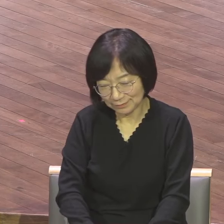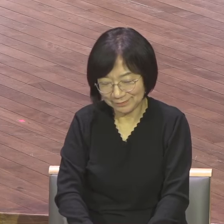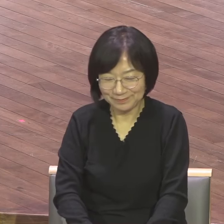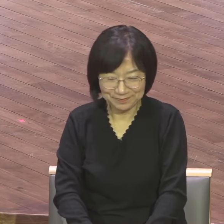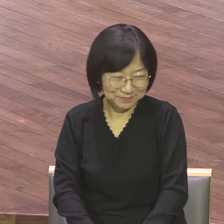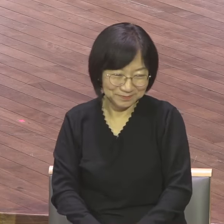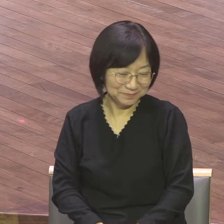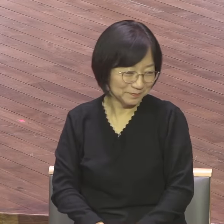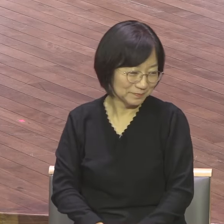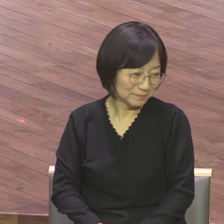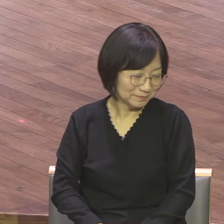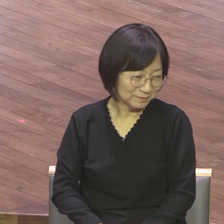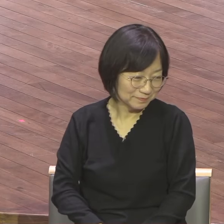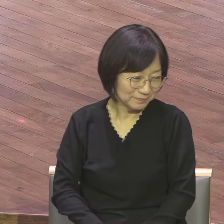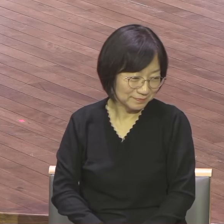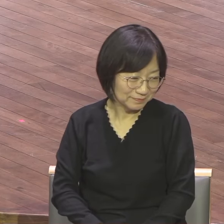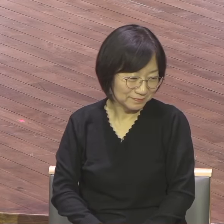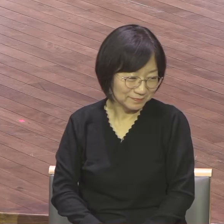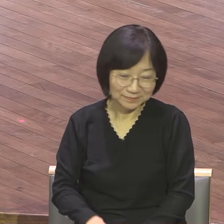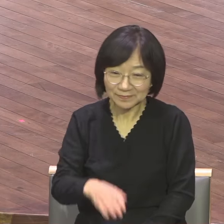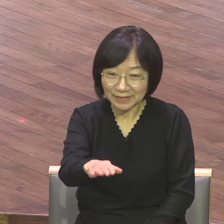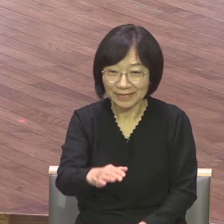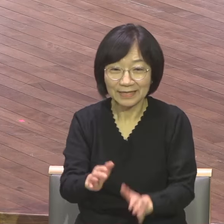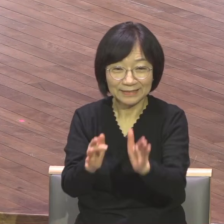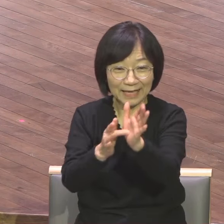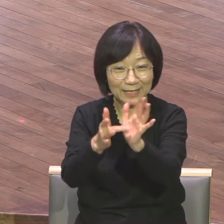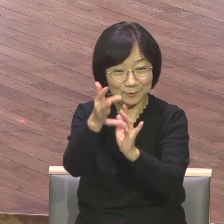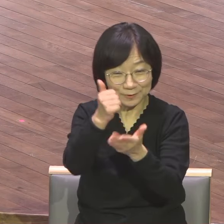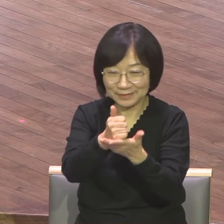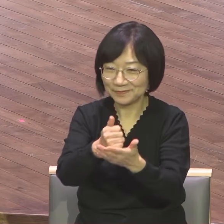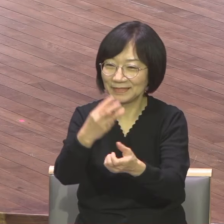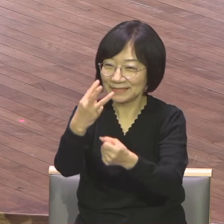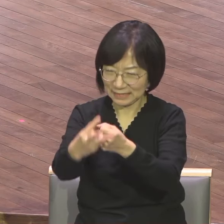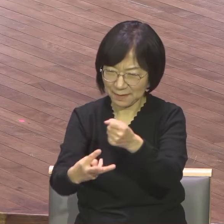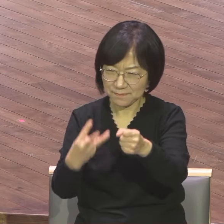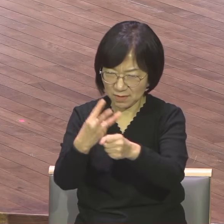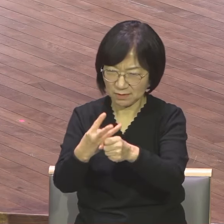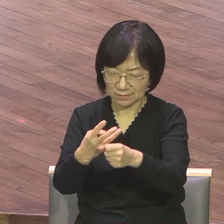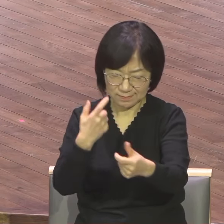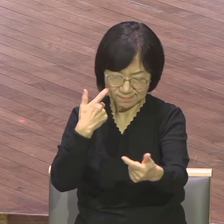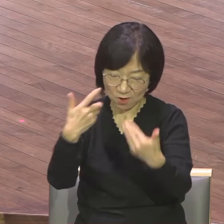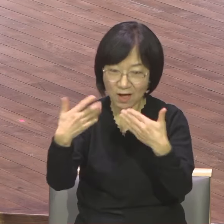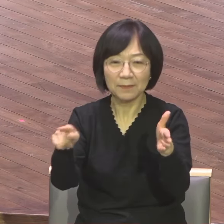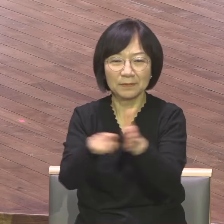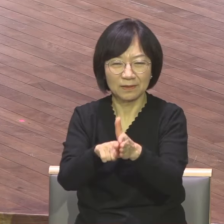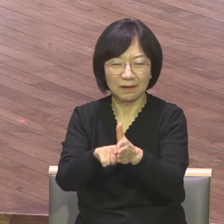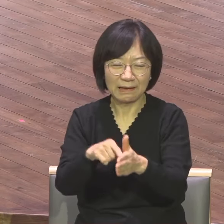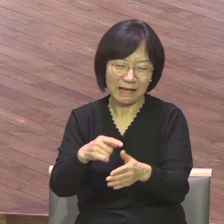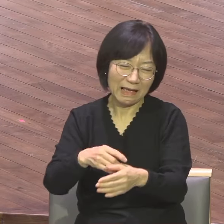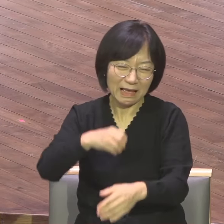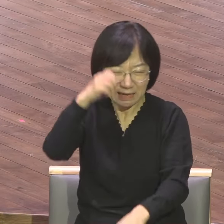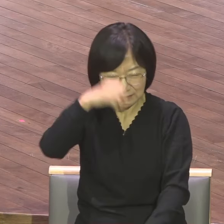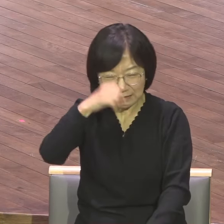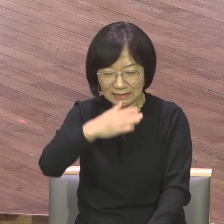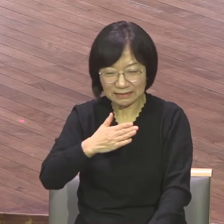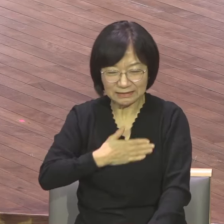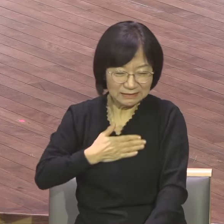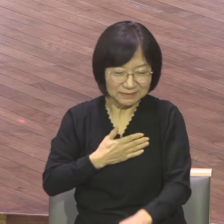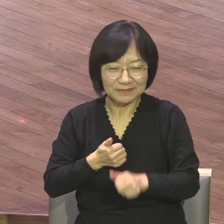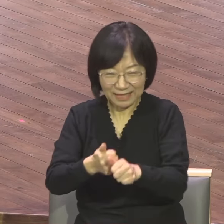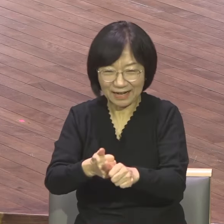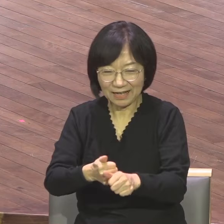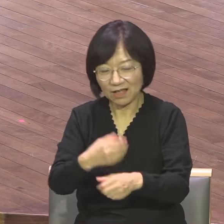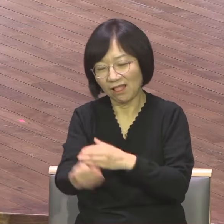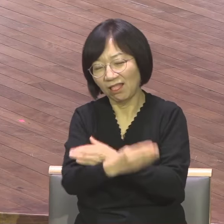여러분들이요, 예수를 3년만 제대로 믿으면 성경대로 내 감정 기분이 아니라